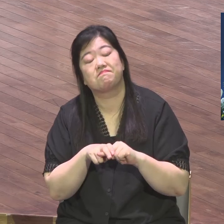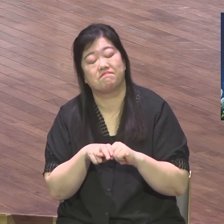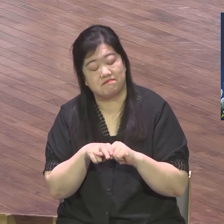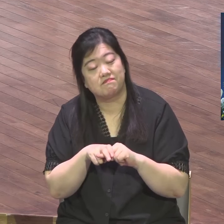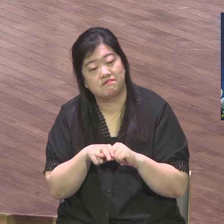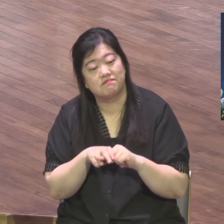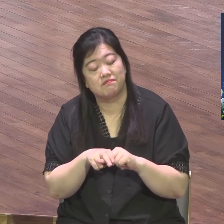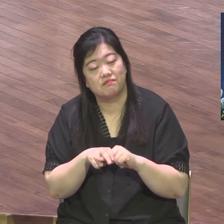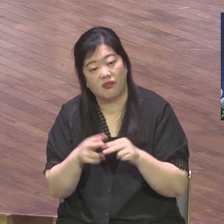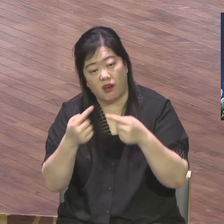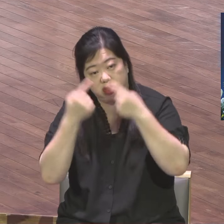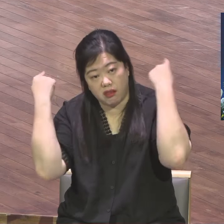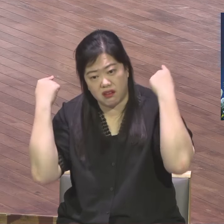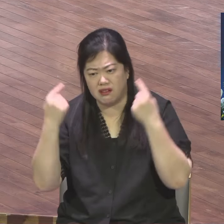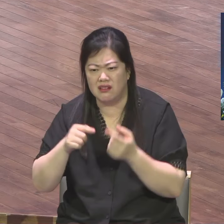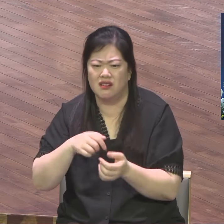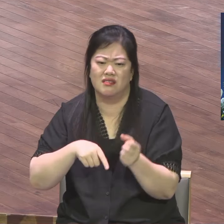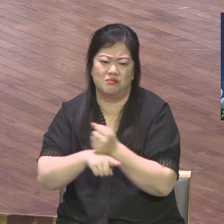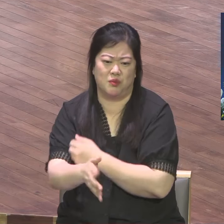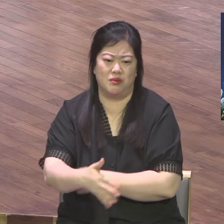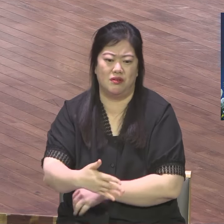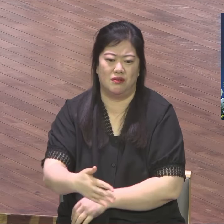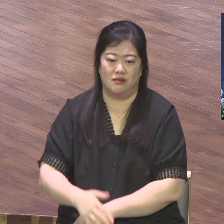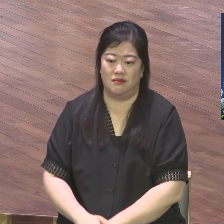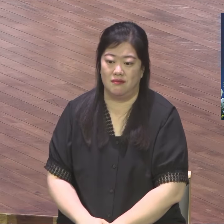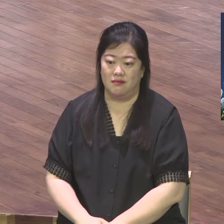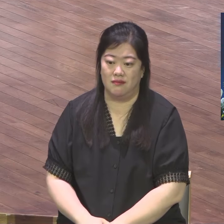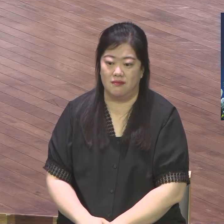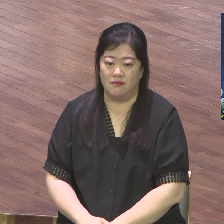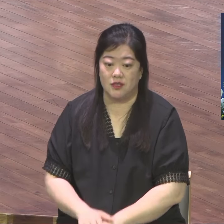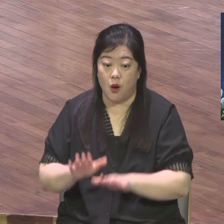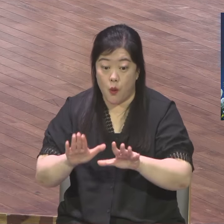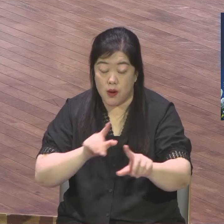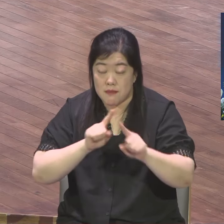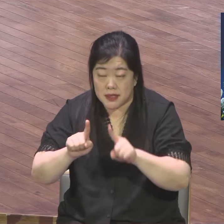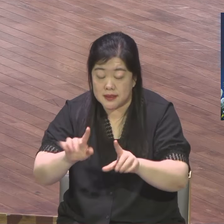말씀이 각인, 뿌리, 체질화 되라.